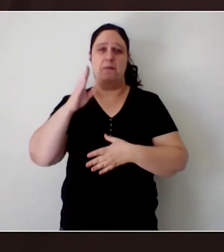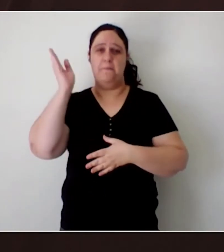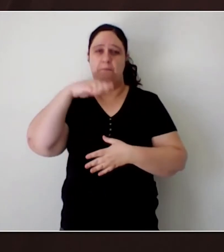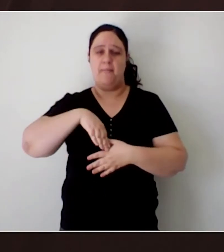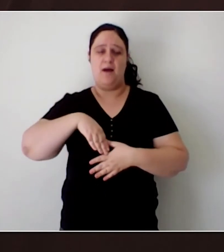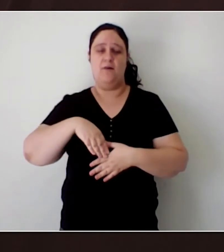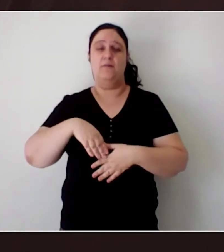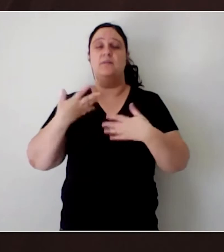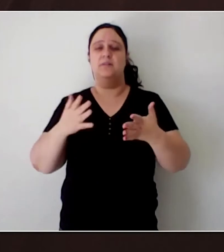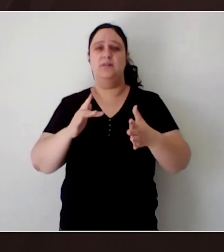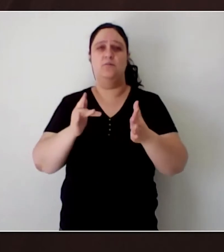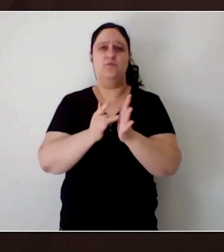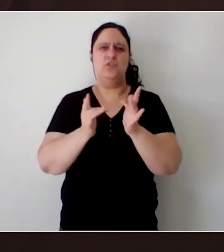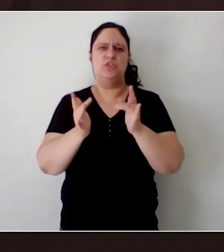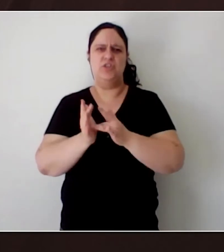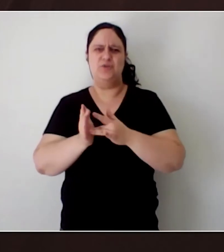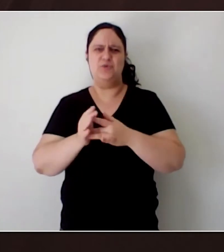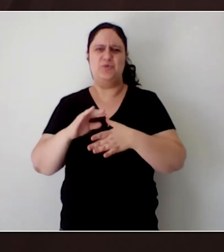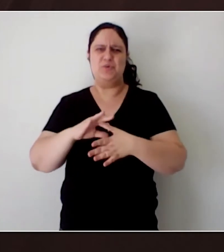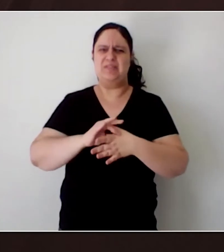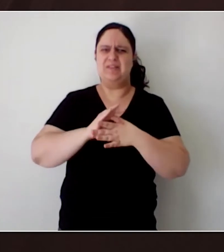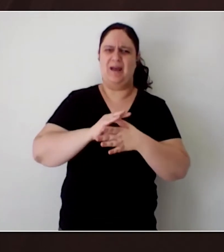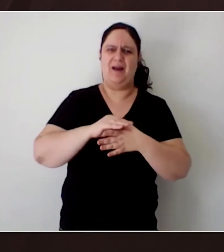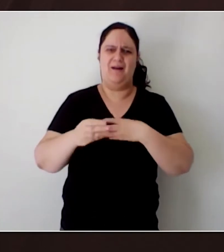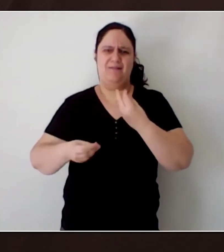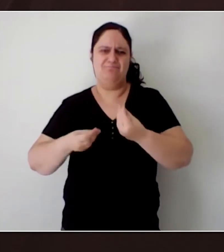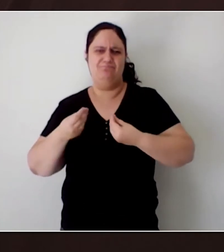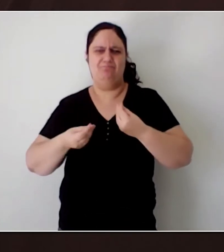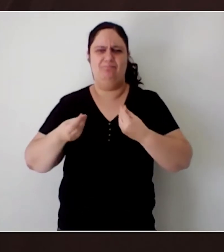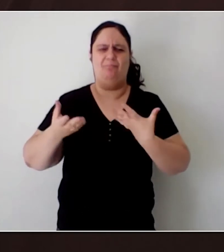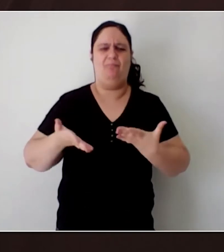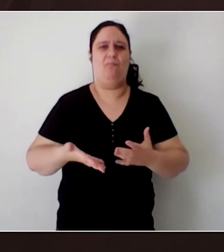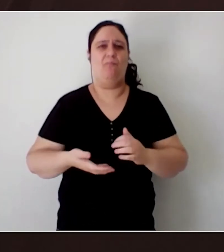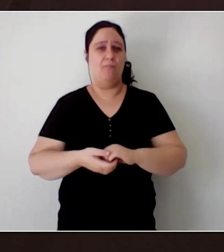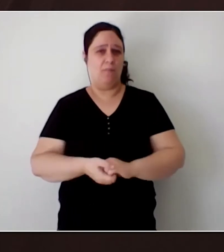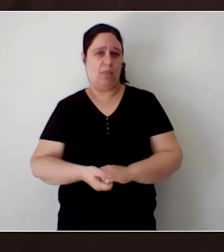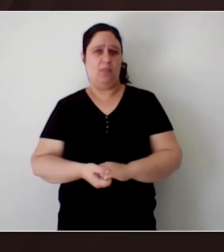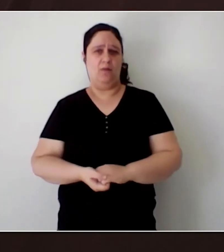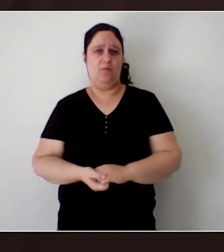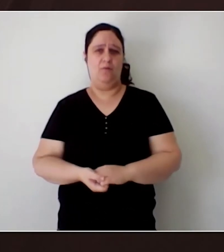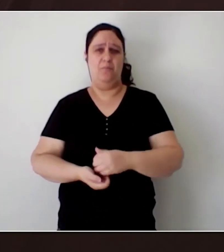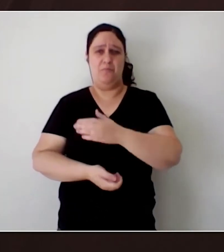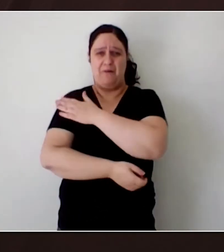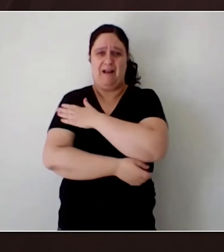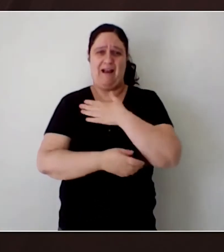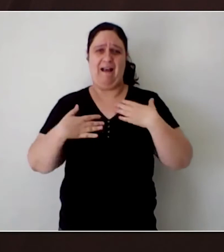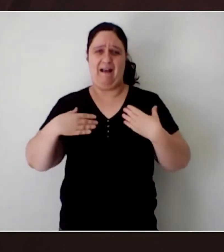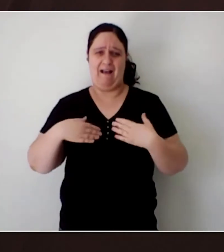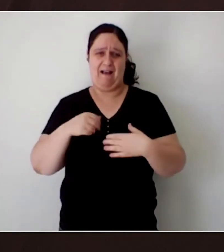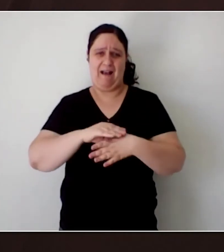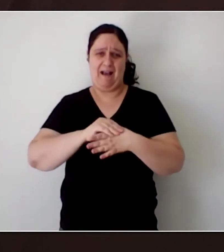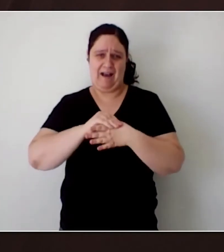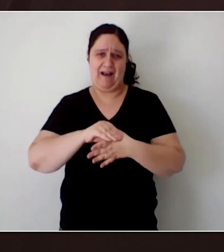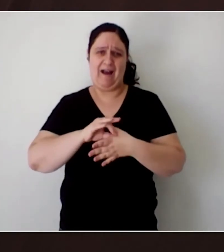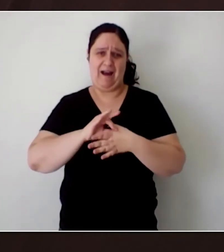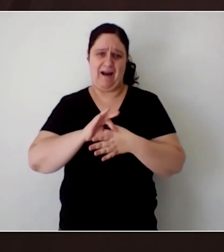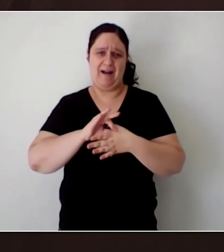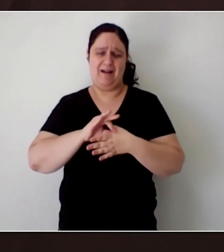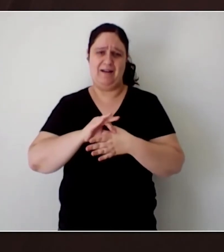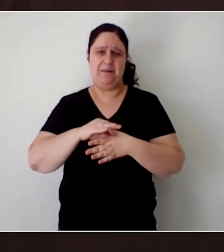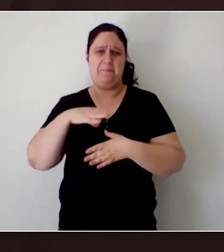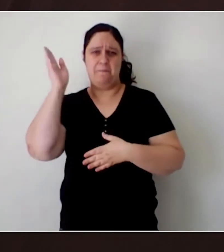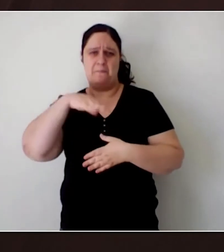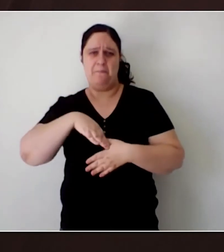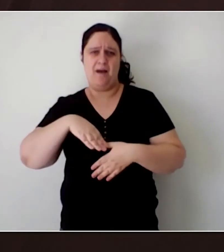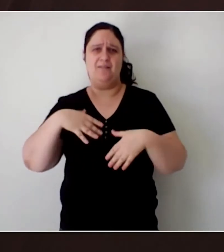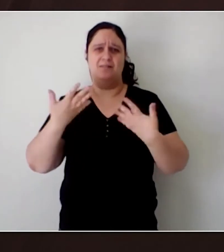entenderam? Se a carne, né, é essencialmente má, quando na Bíblia fala que Jesus veio em carne, na